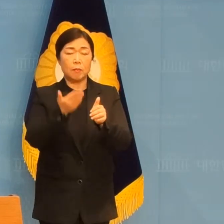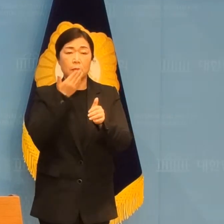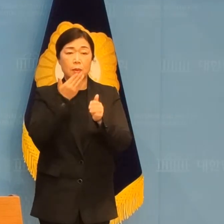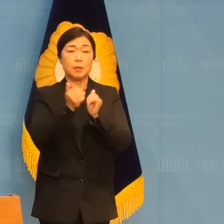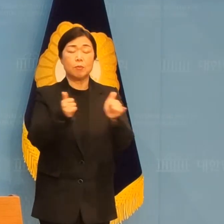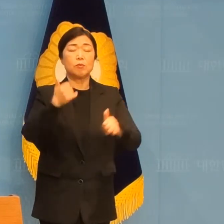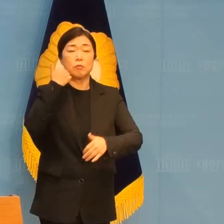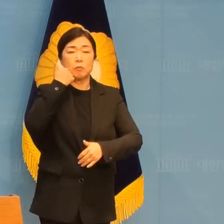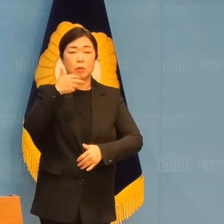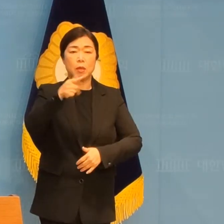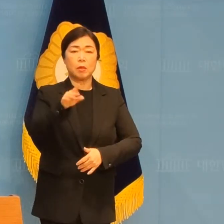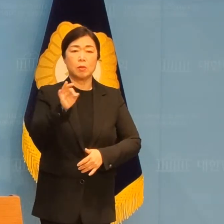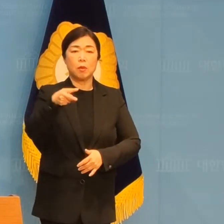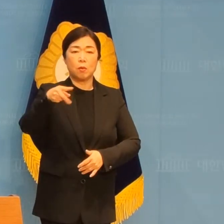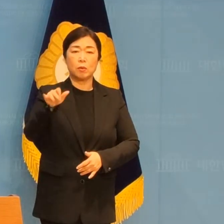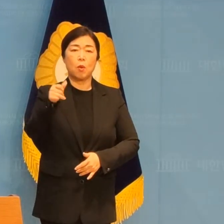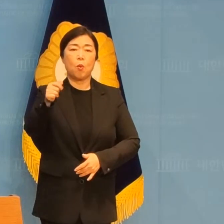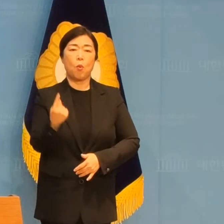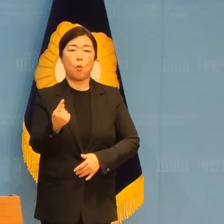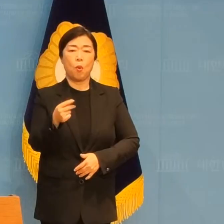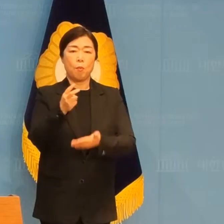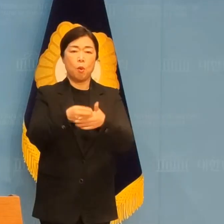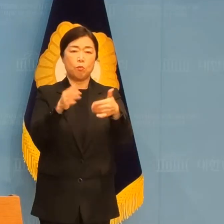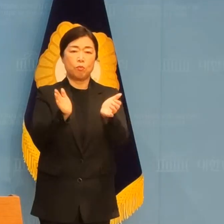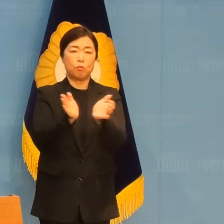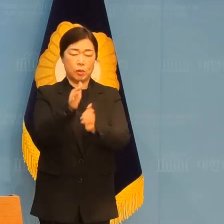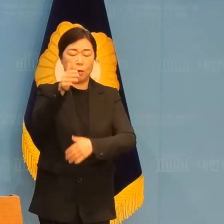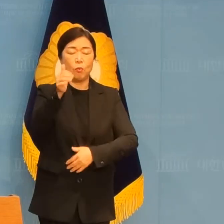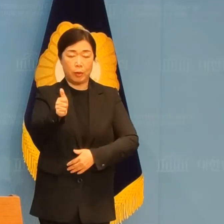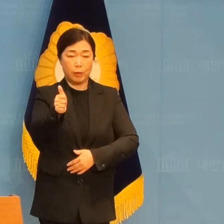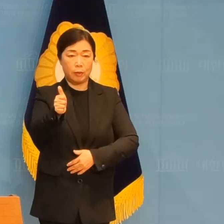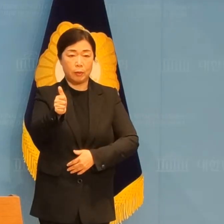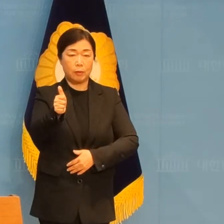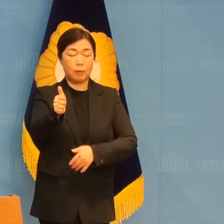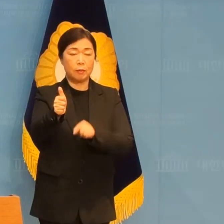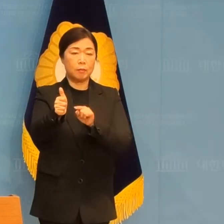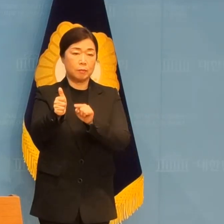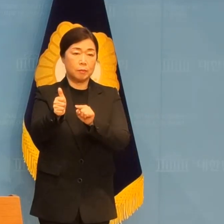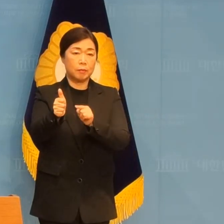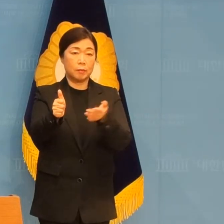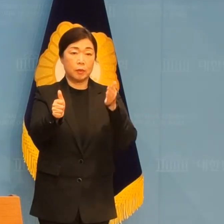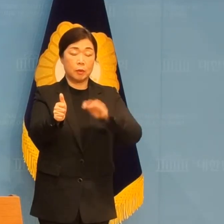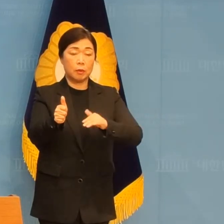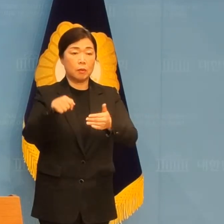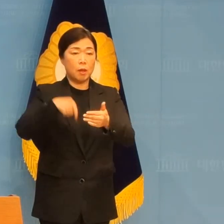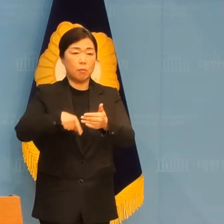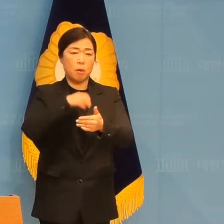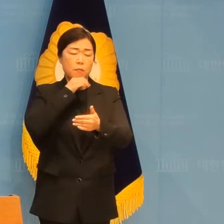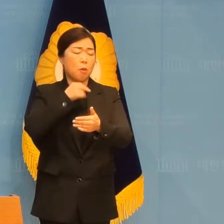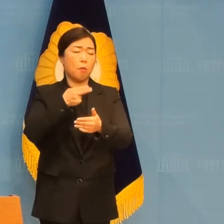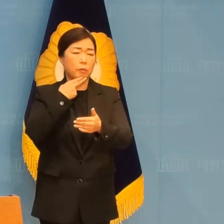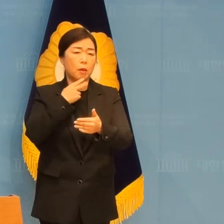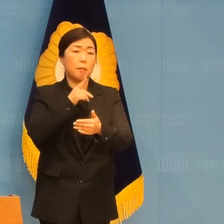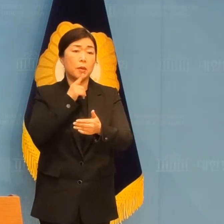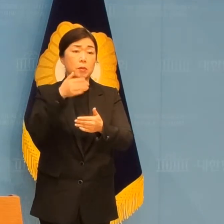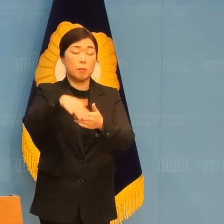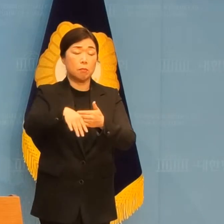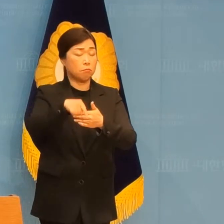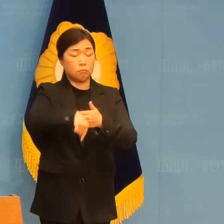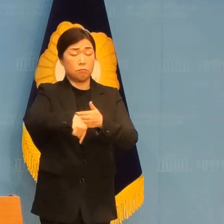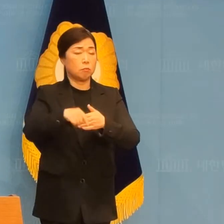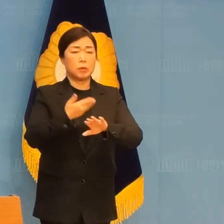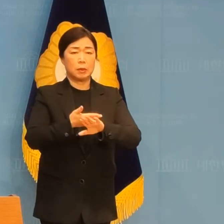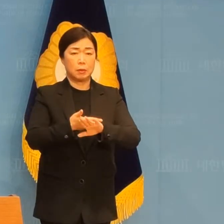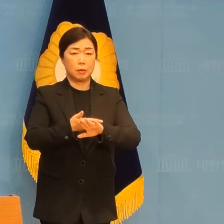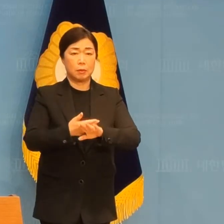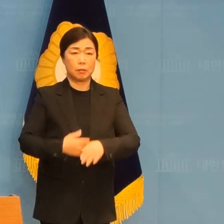정 장관은 내부 반발이 없다라고 했지만 사실과 다릅니다. 검찰 내부방에는 실명